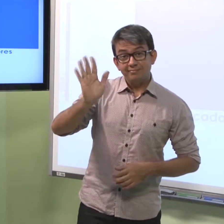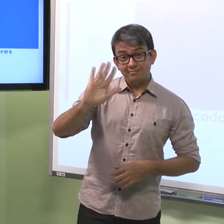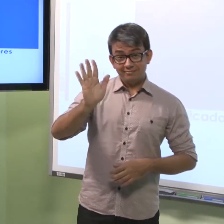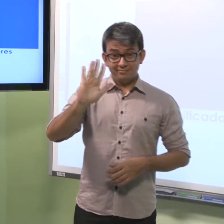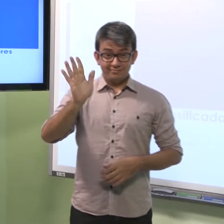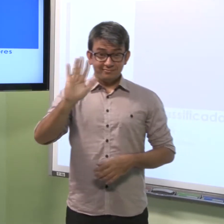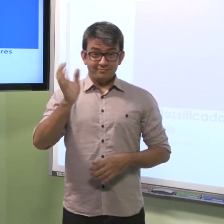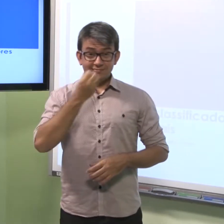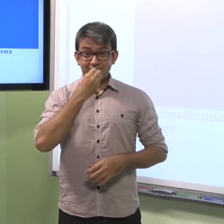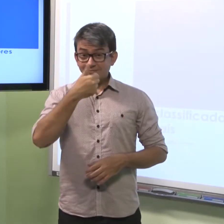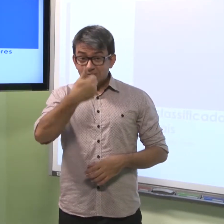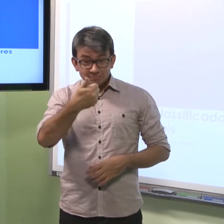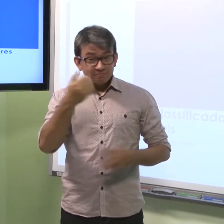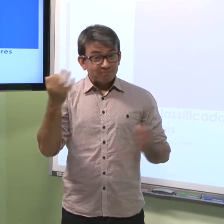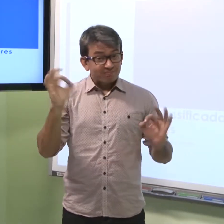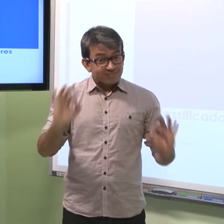Olá, tudo bem?